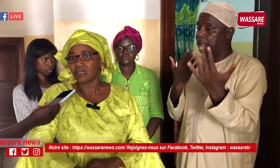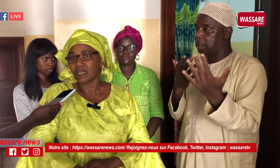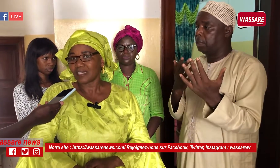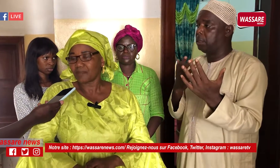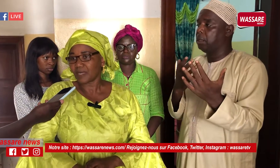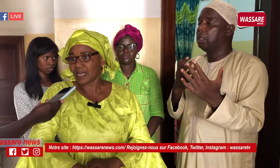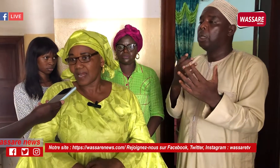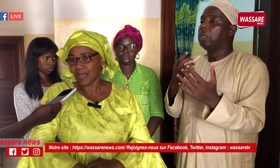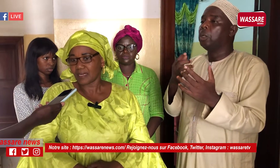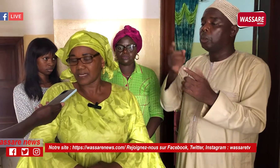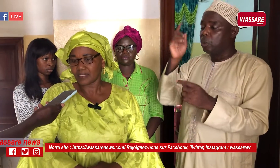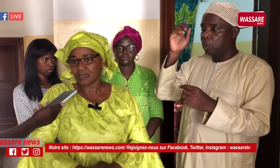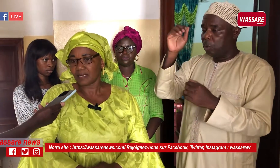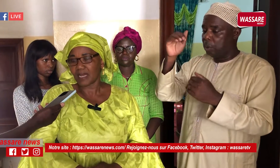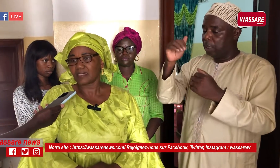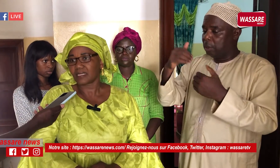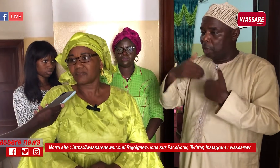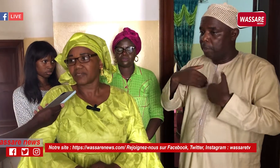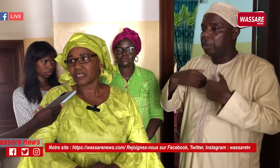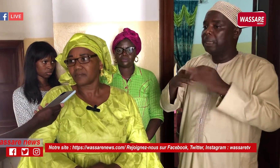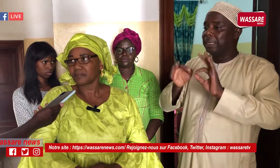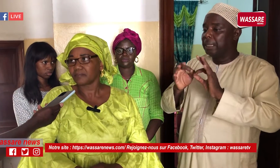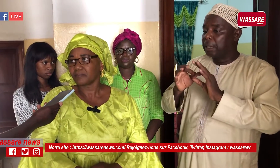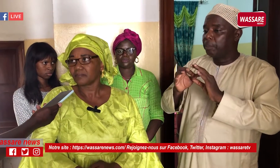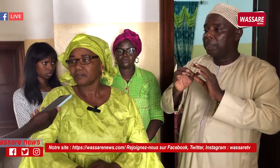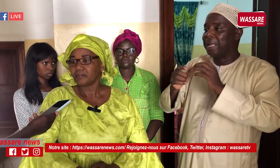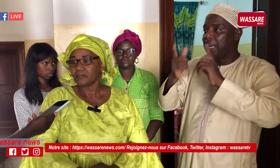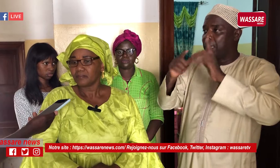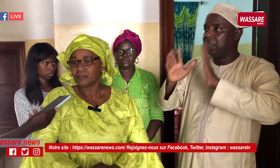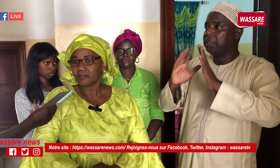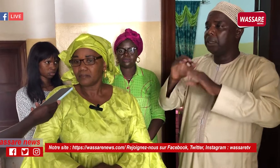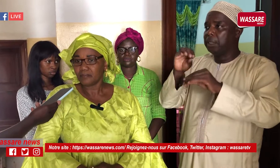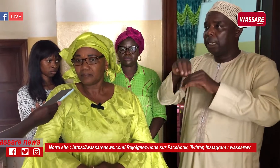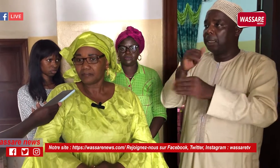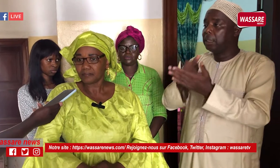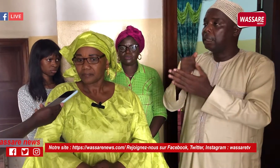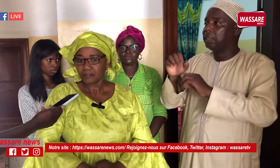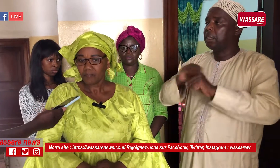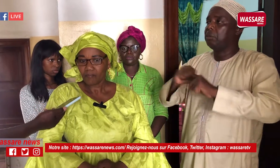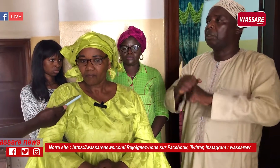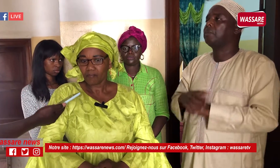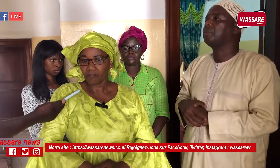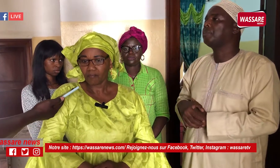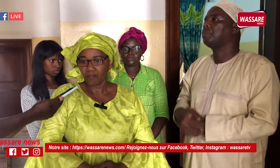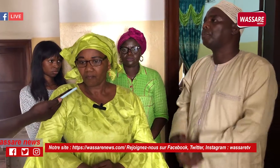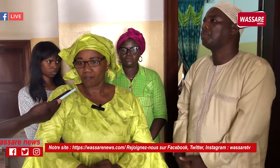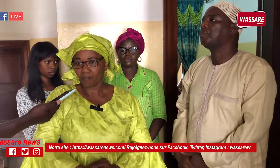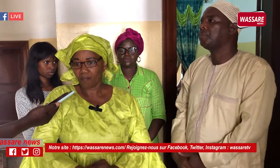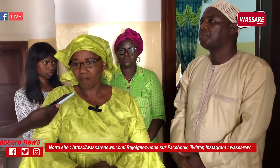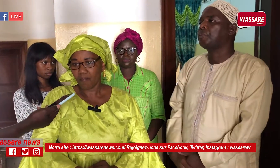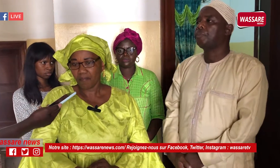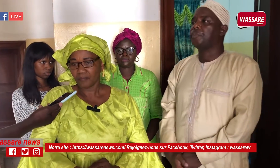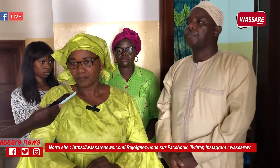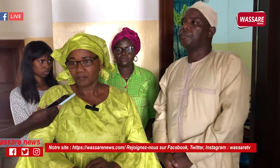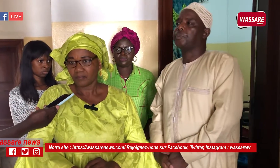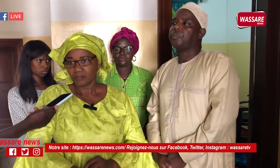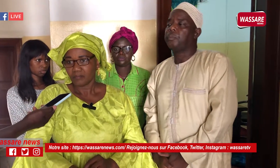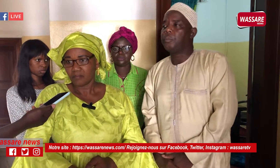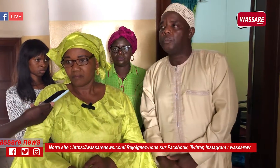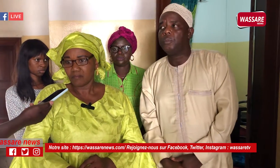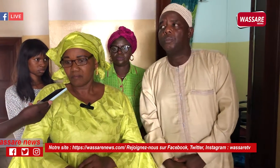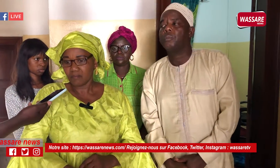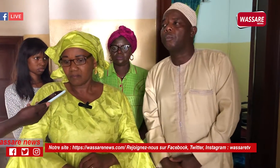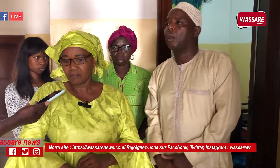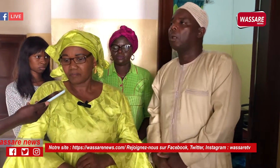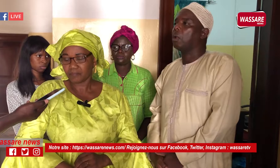ait un interprète en langue des signes dans les activités. On note un manque de considération de cette langue des signes. En tant